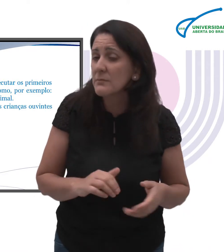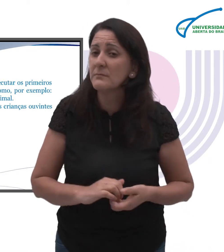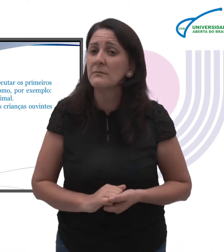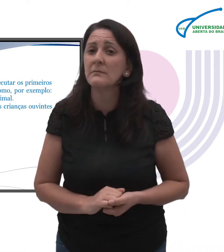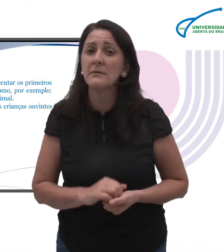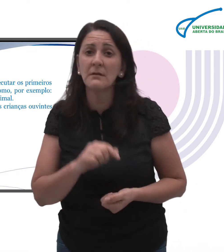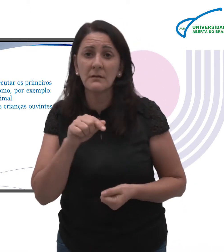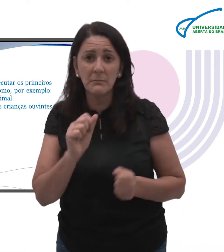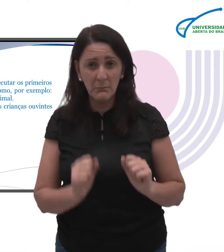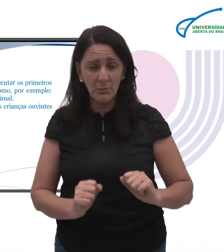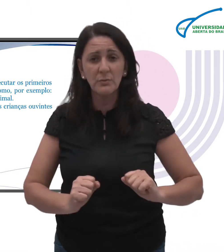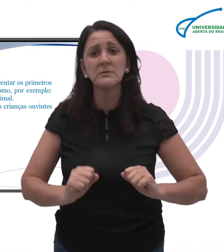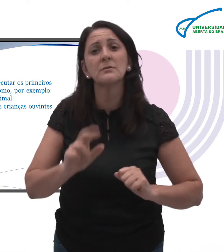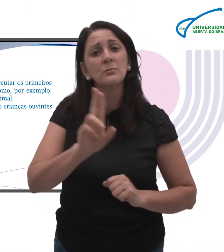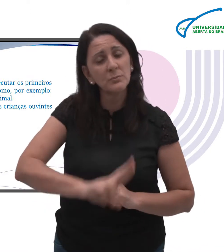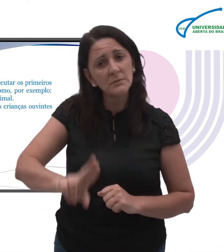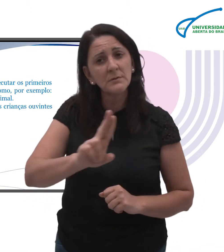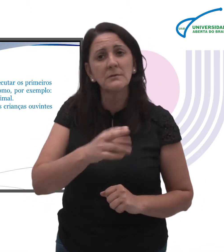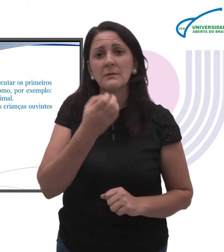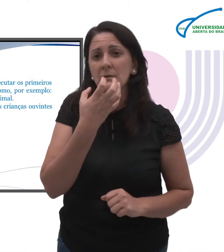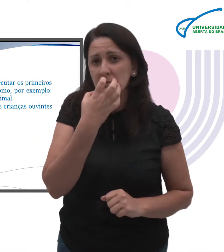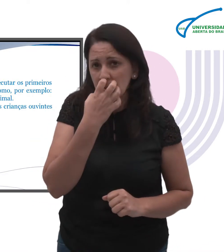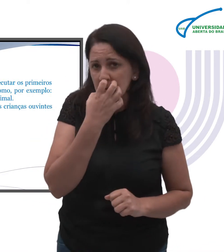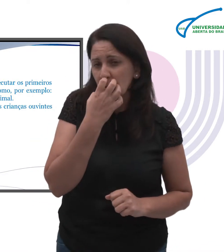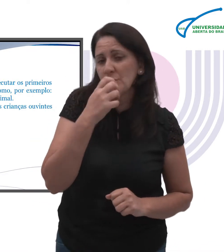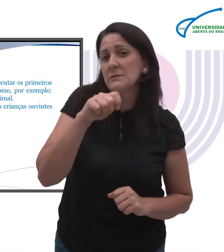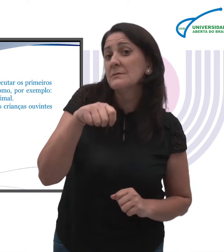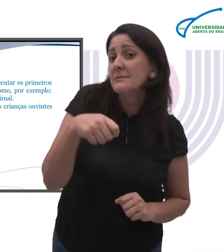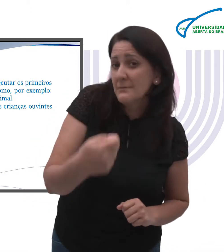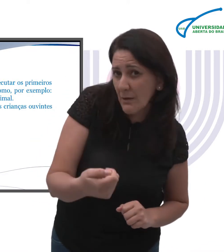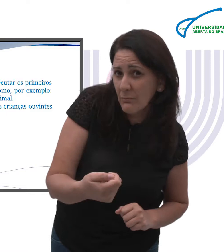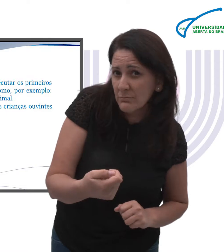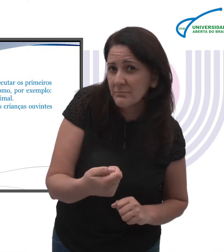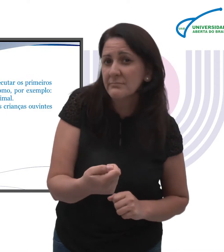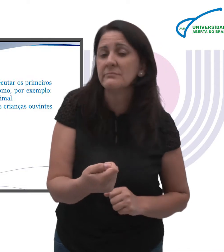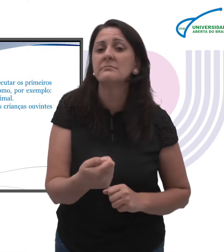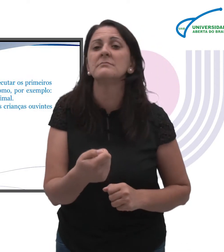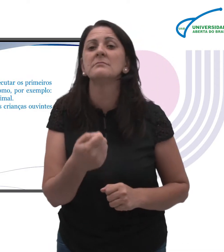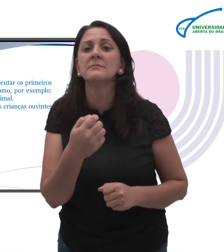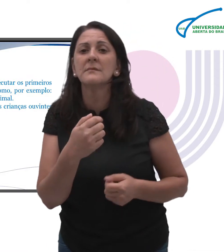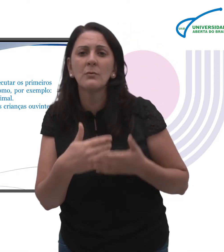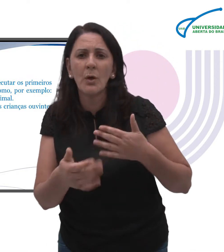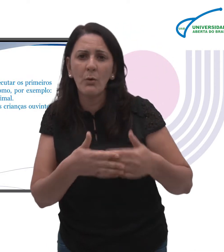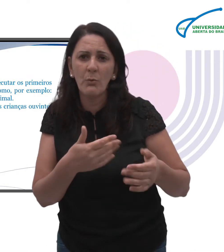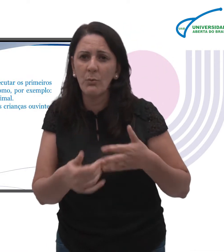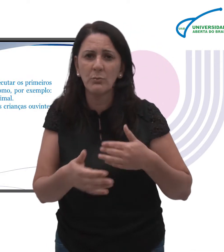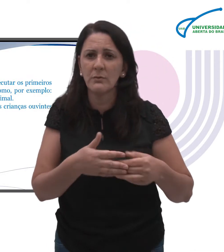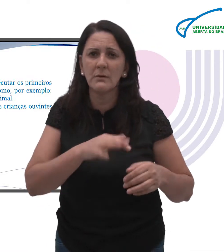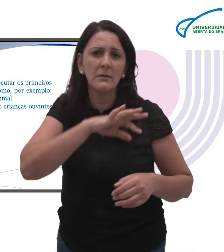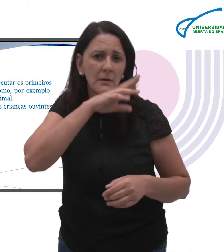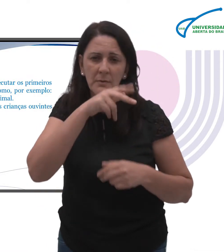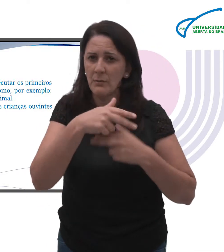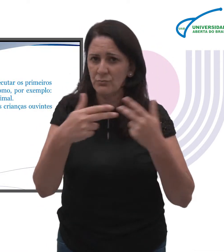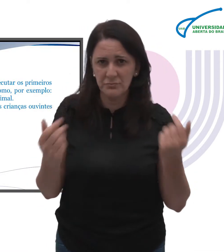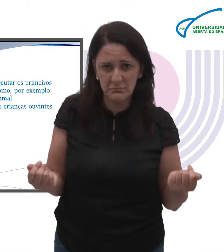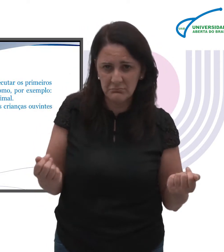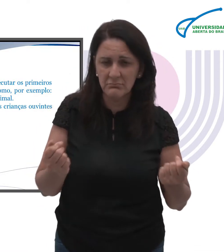itens próprios. Por exemplo, ela pode executar o sinal de cachorro para se referir a